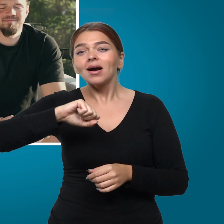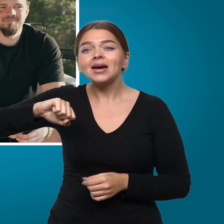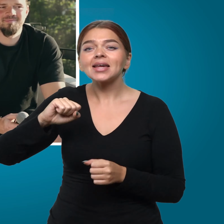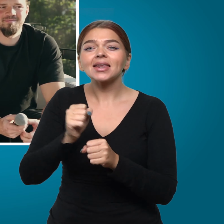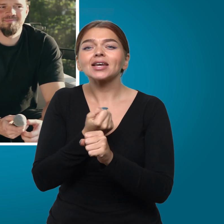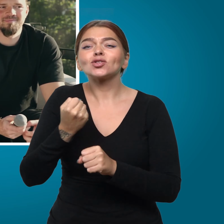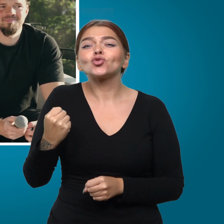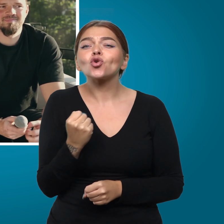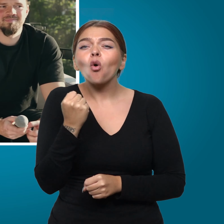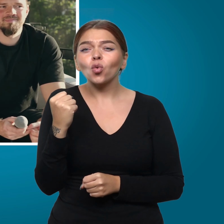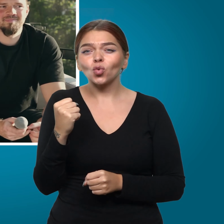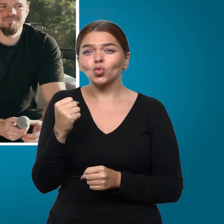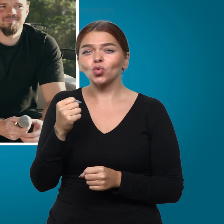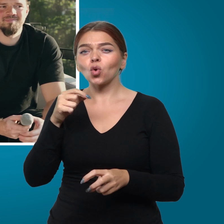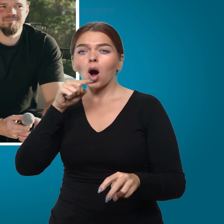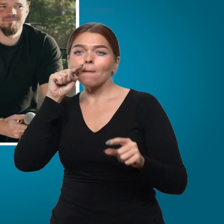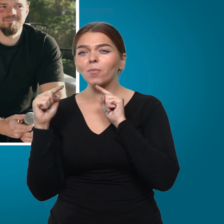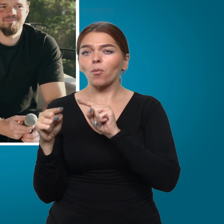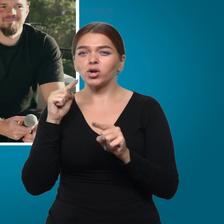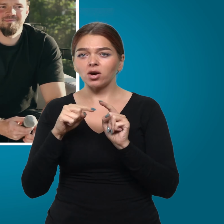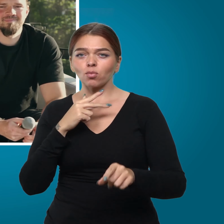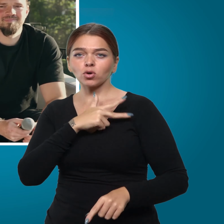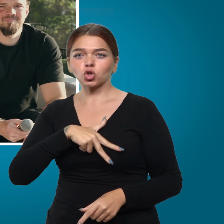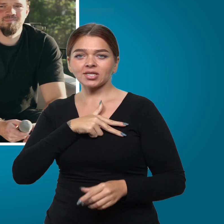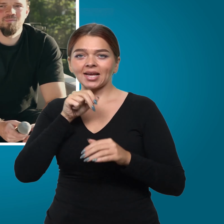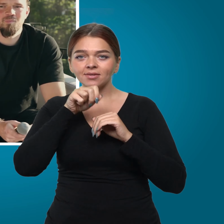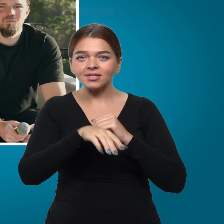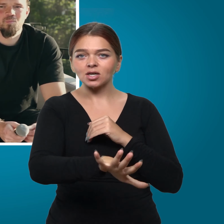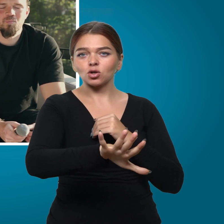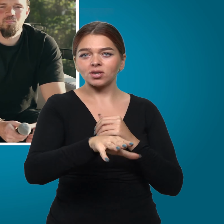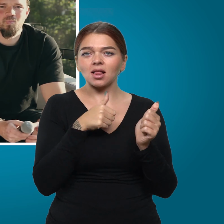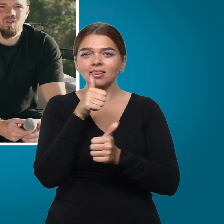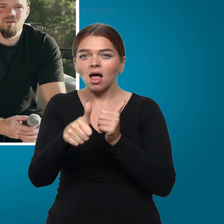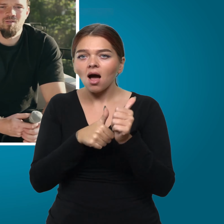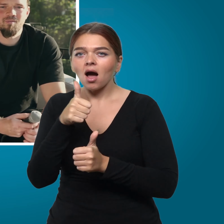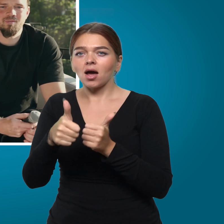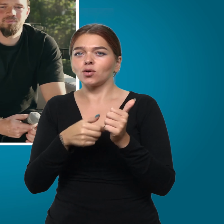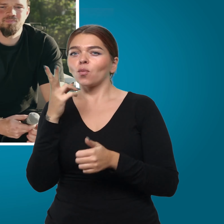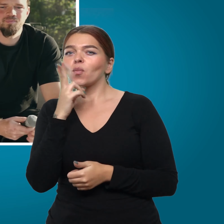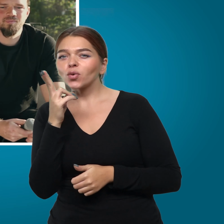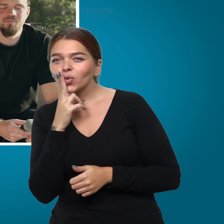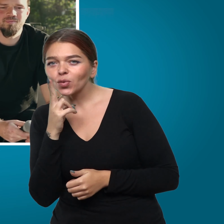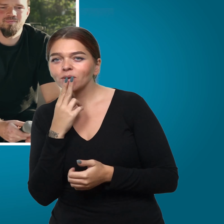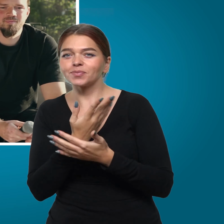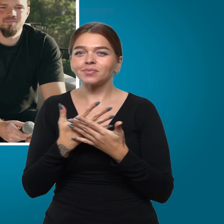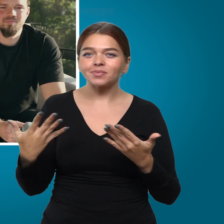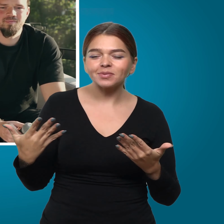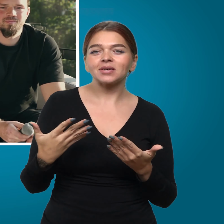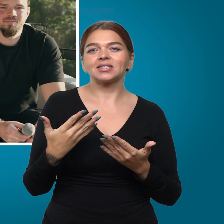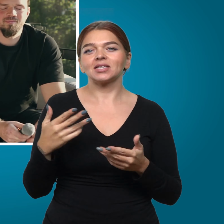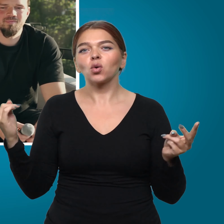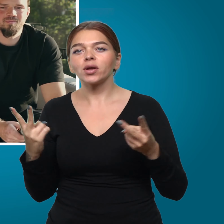kampo kažkur. Ta prasme, visai kiti reikalai. Ir aš manau,